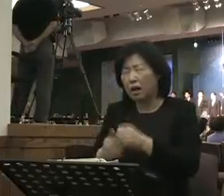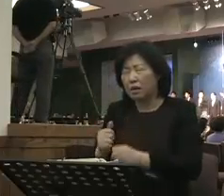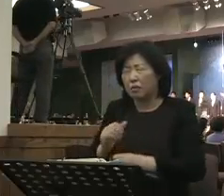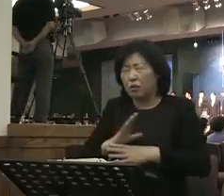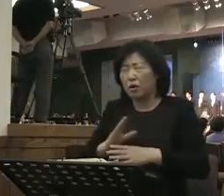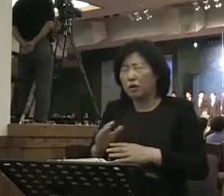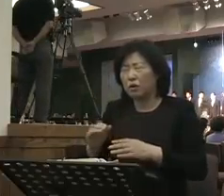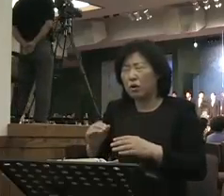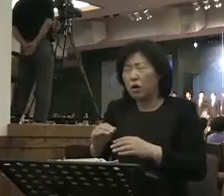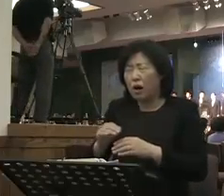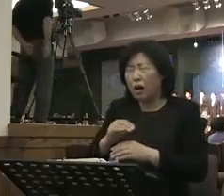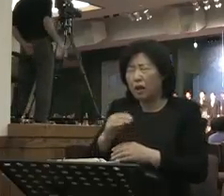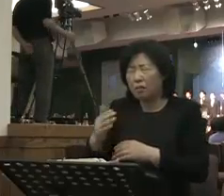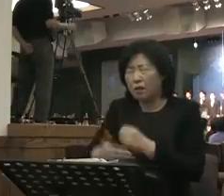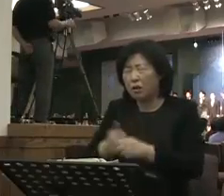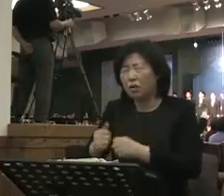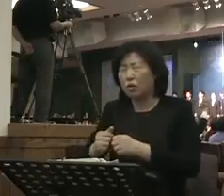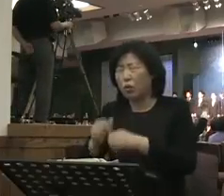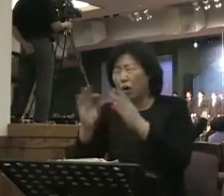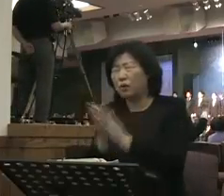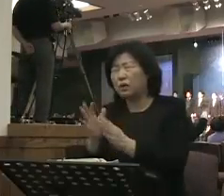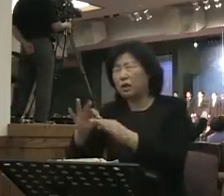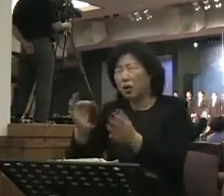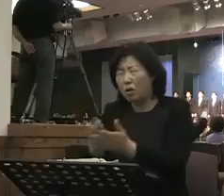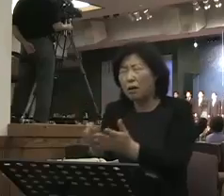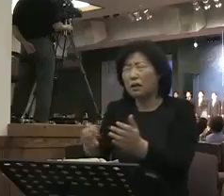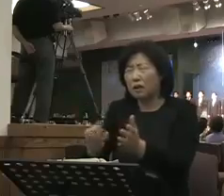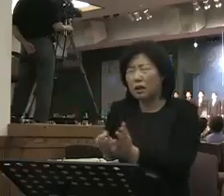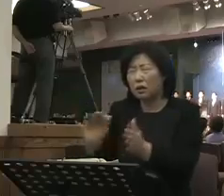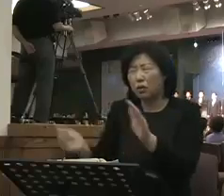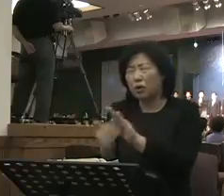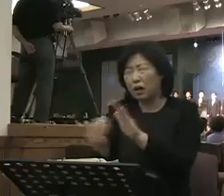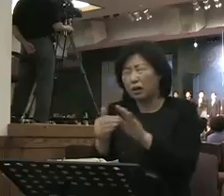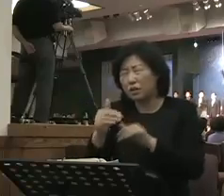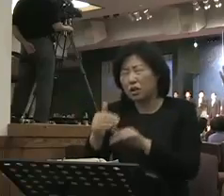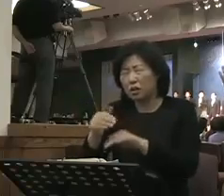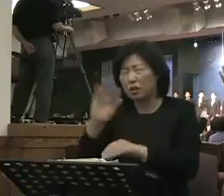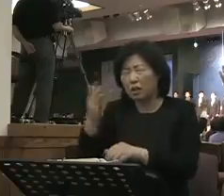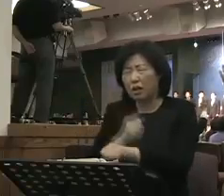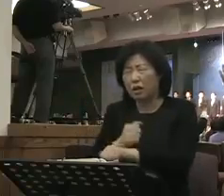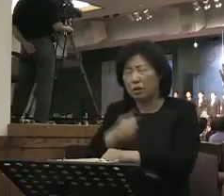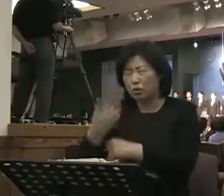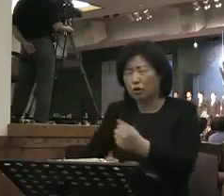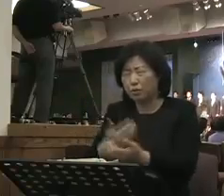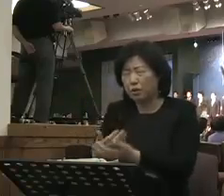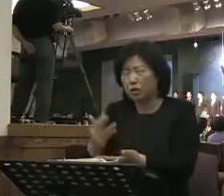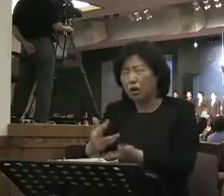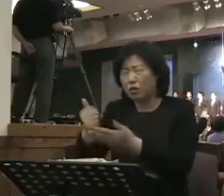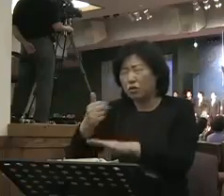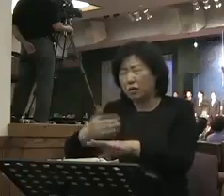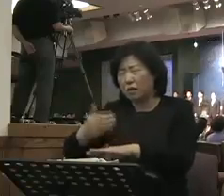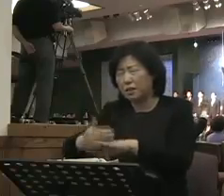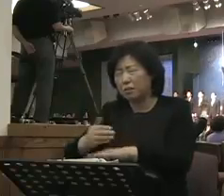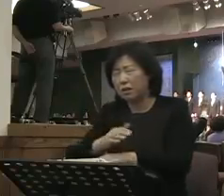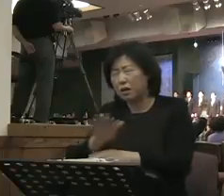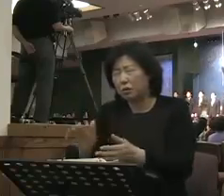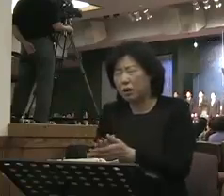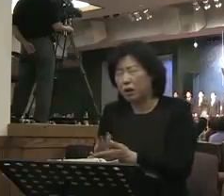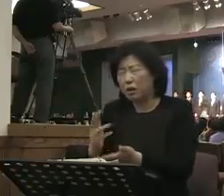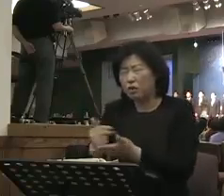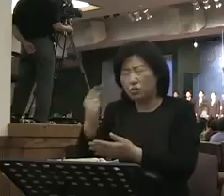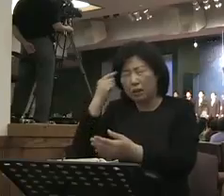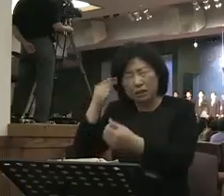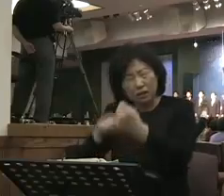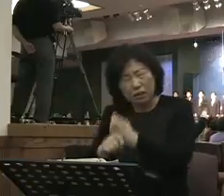주시옵소서. 아버지 하나님 기도합니다. 사람들을 세워 온전한 예수의 제자 만들어서 하나님 약속하신